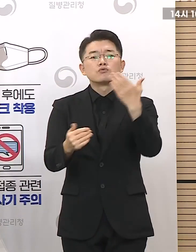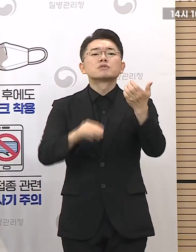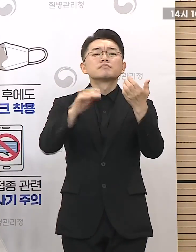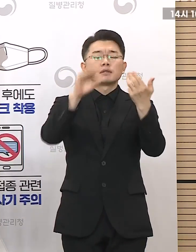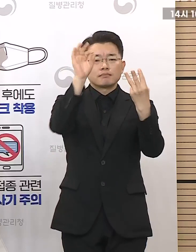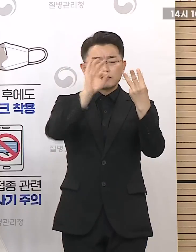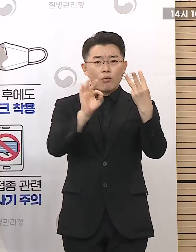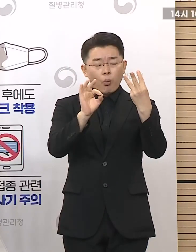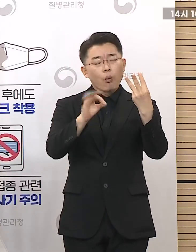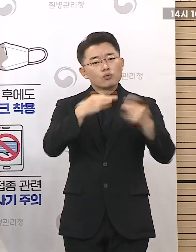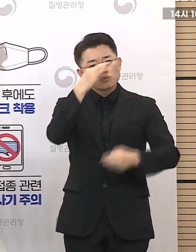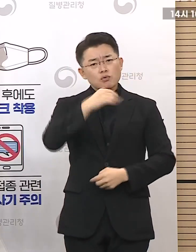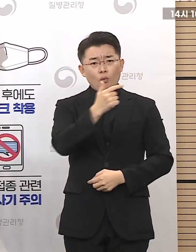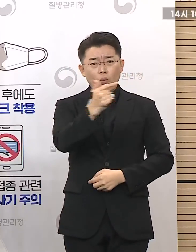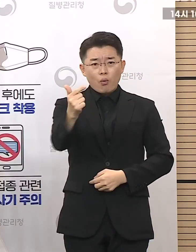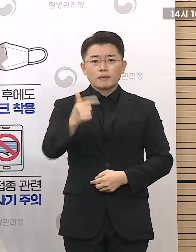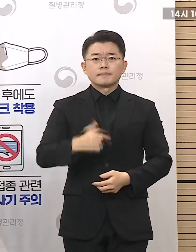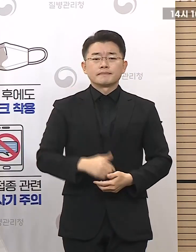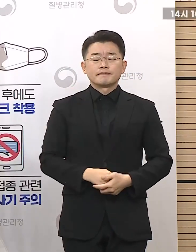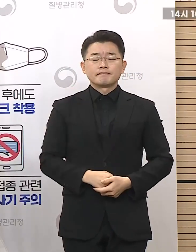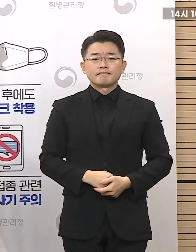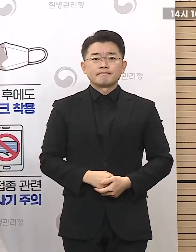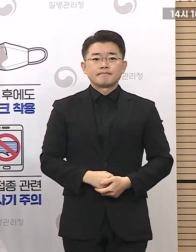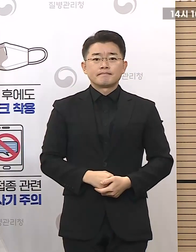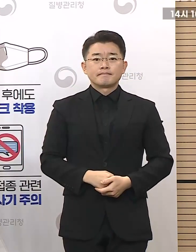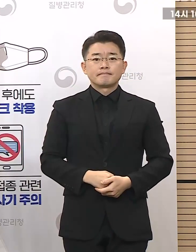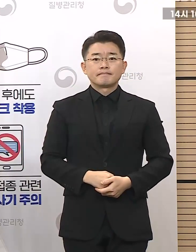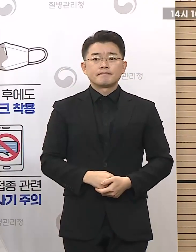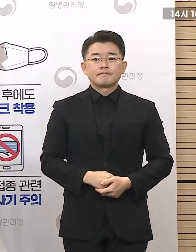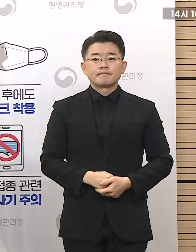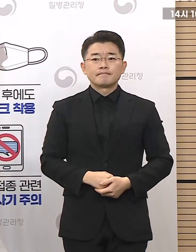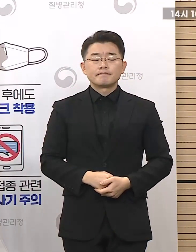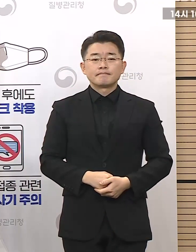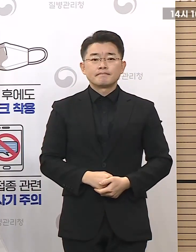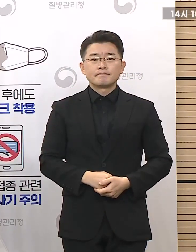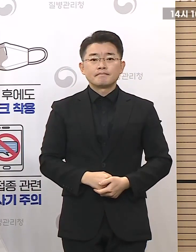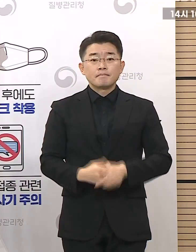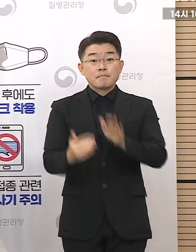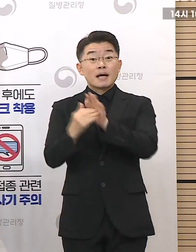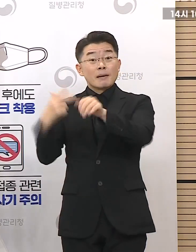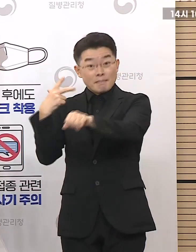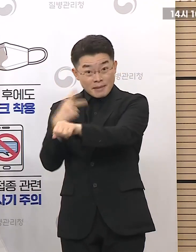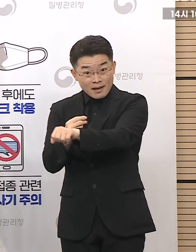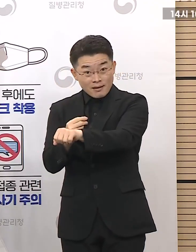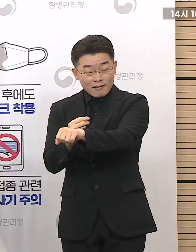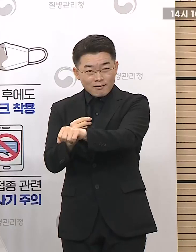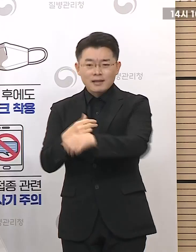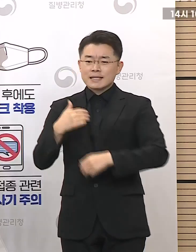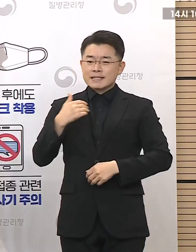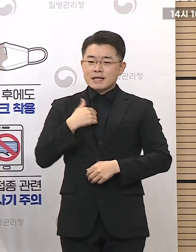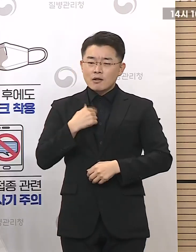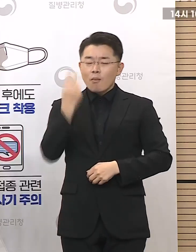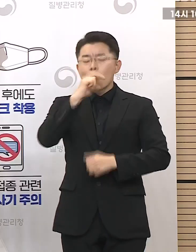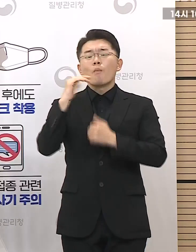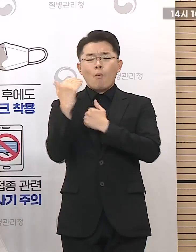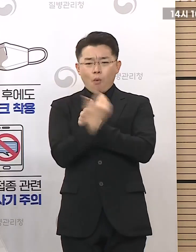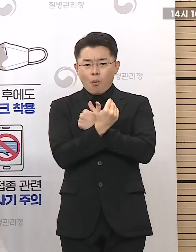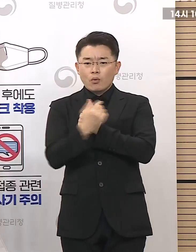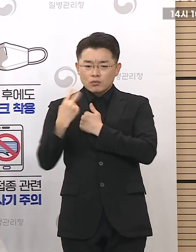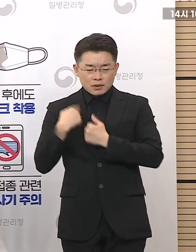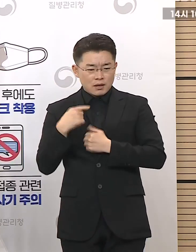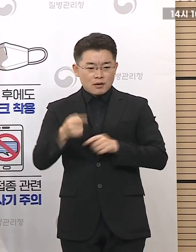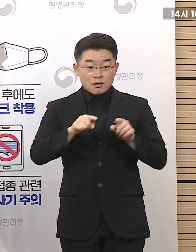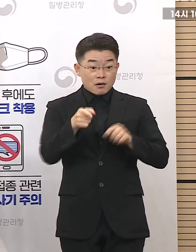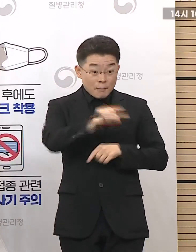높은 그런 감염 예방 효과를 보여주었습니다. 예방접종은 나 자신은 물론 내